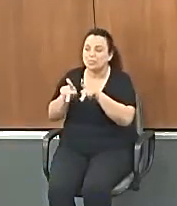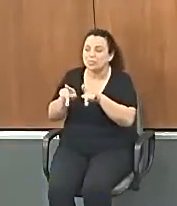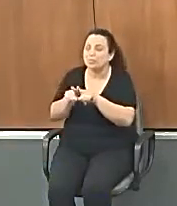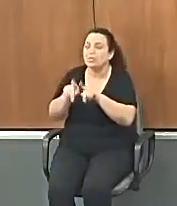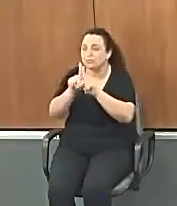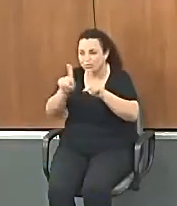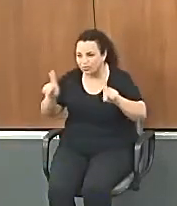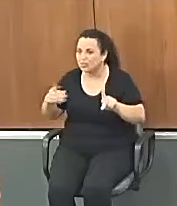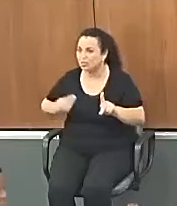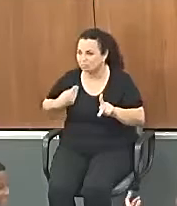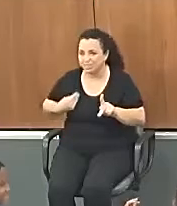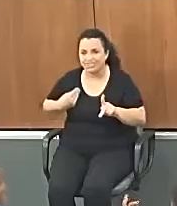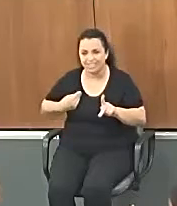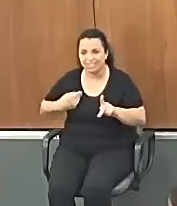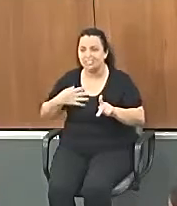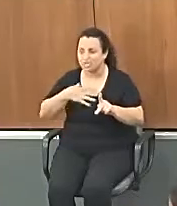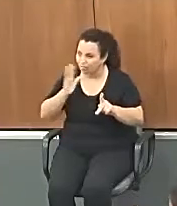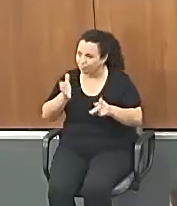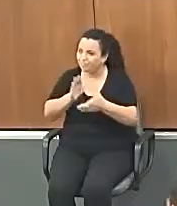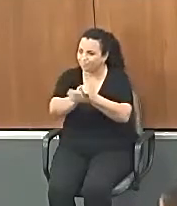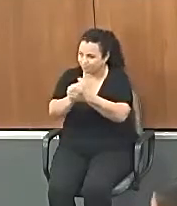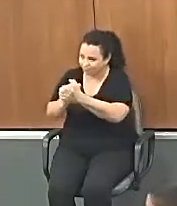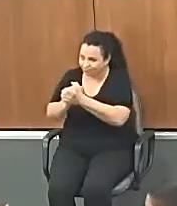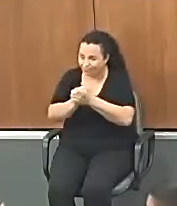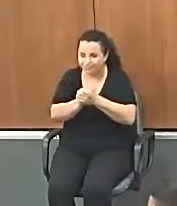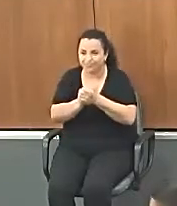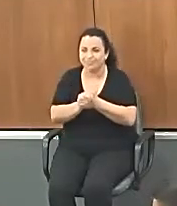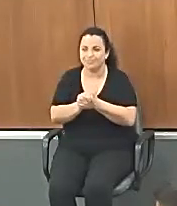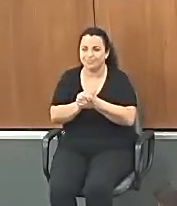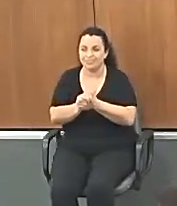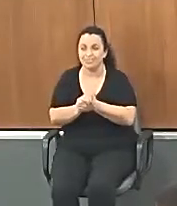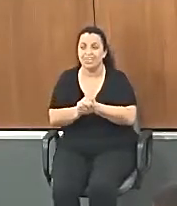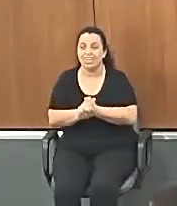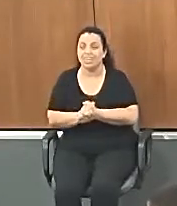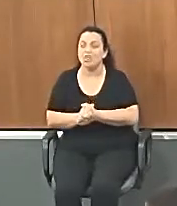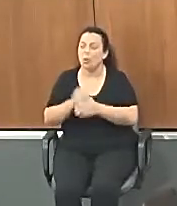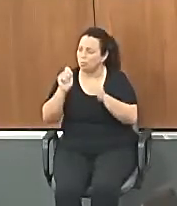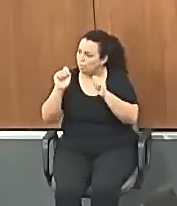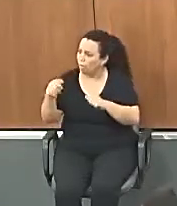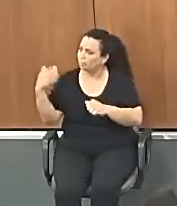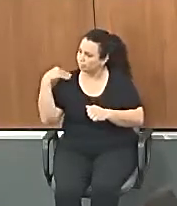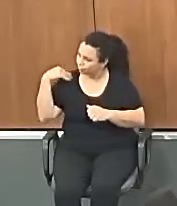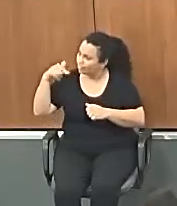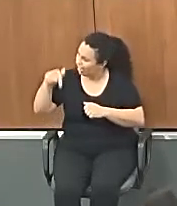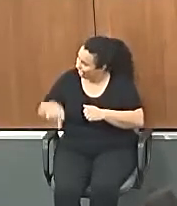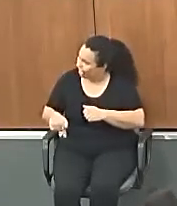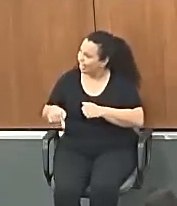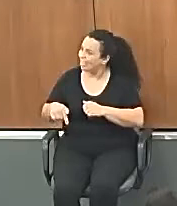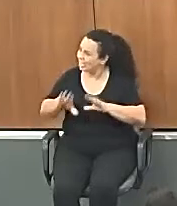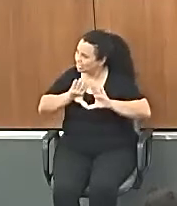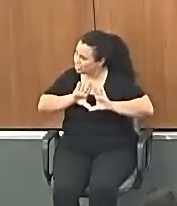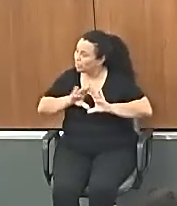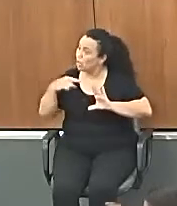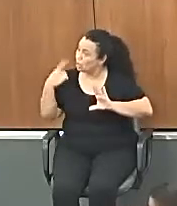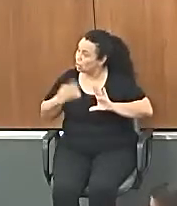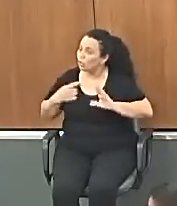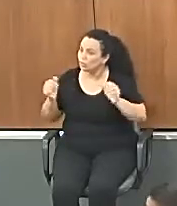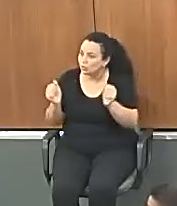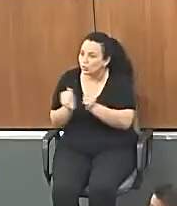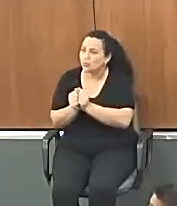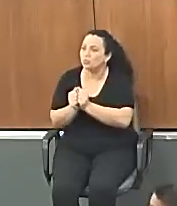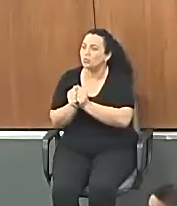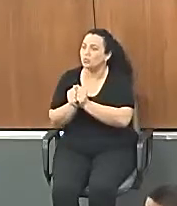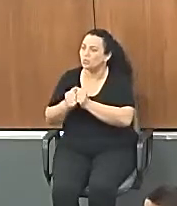sintam-se cumprimentadas e conte com essa comissão conte com essa casa né deputado segue lento nós estamos imbuídos nesse espírito